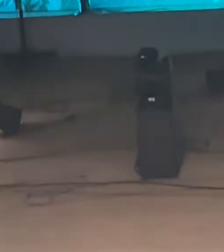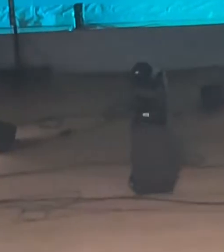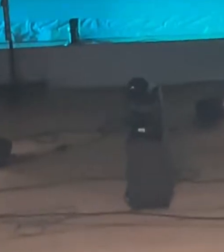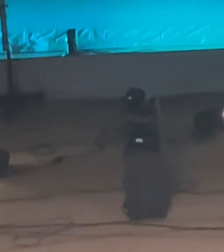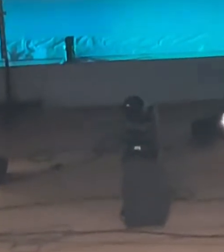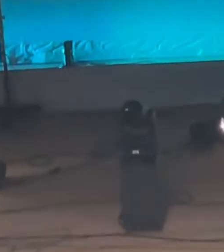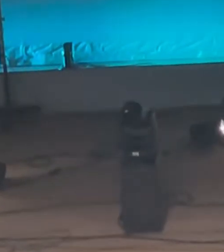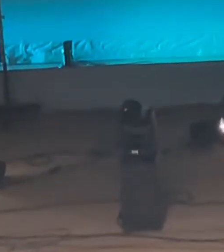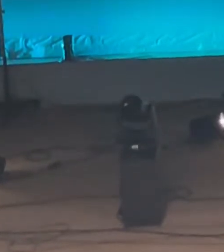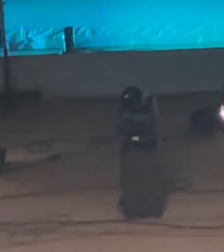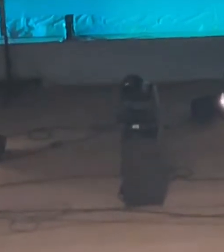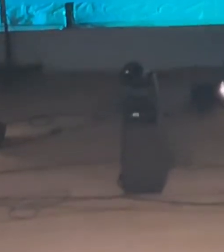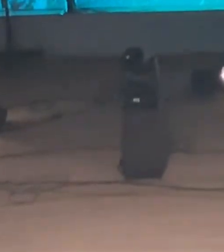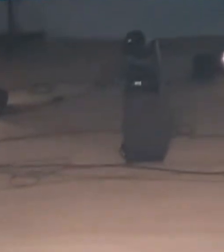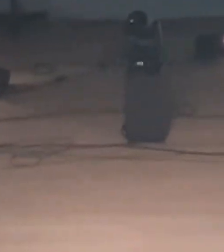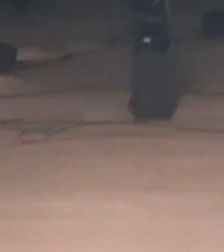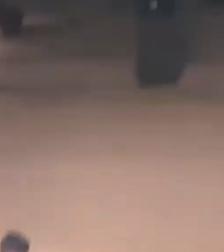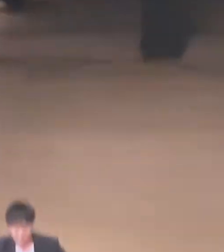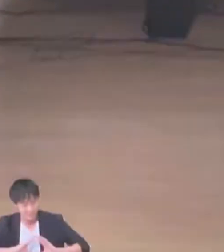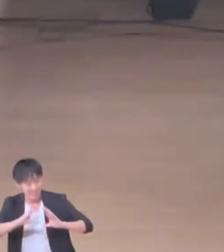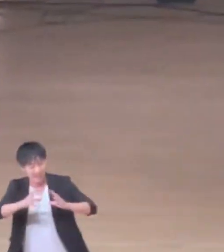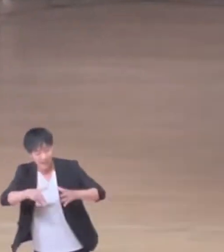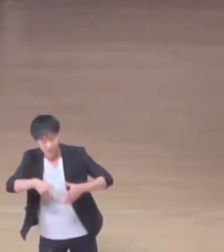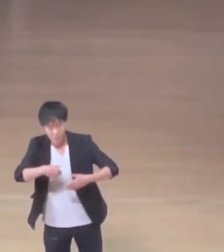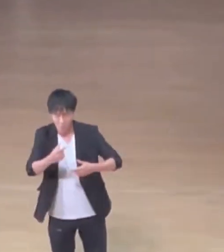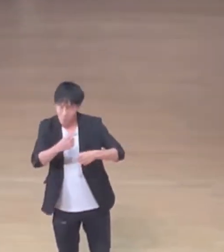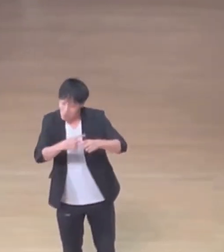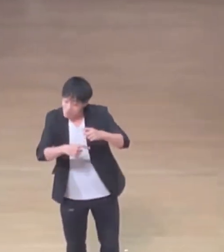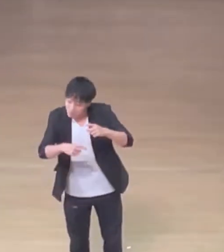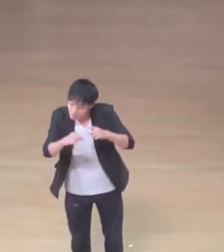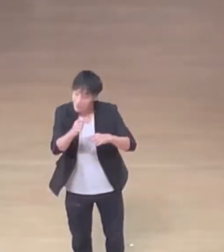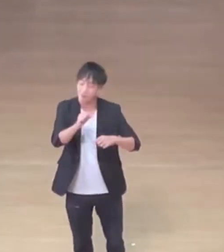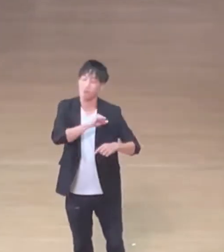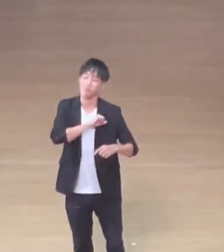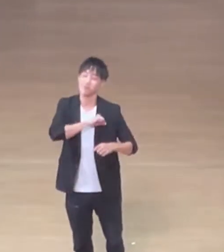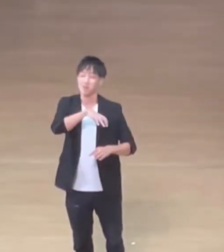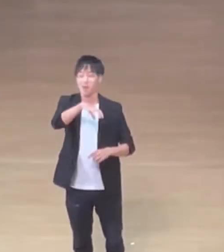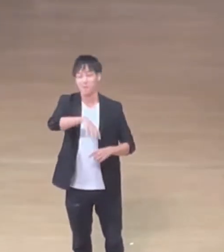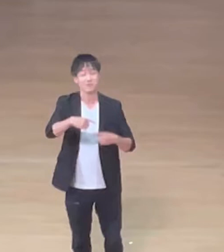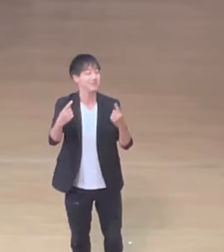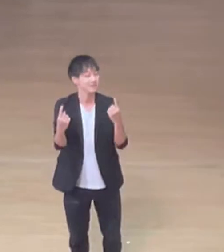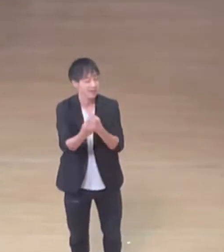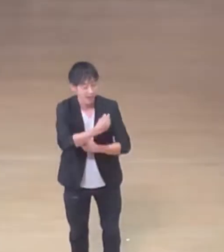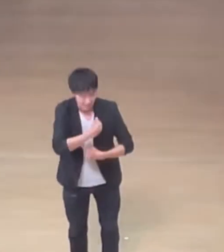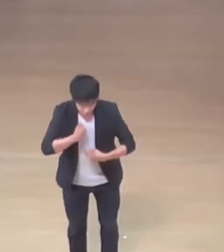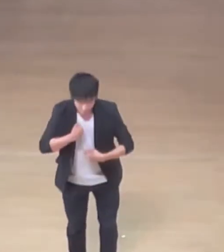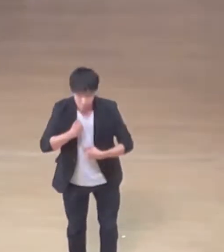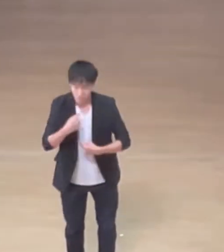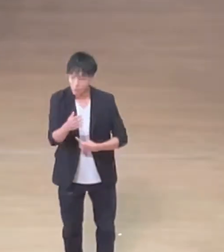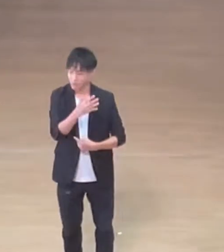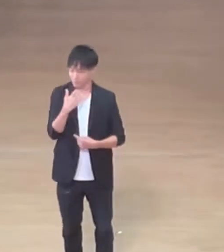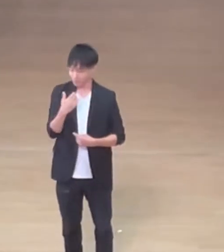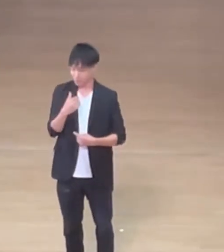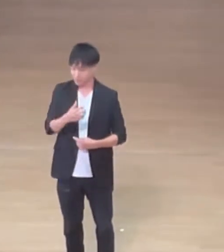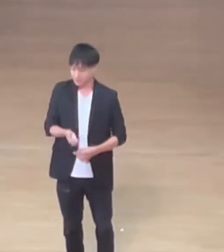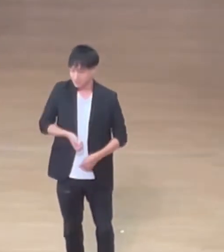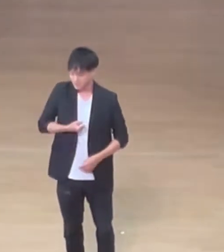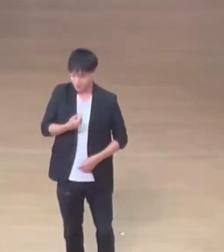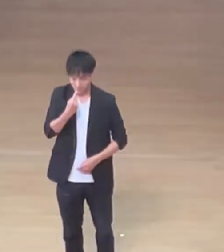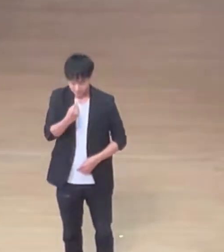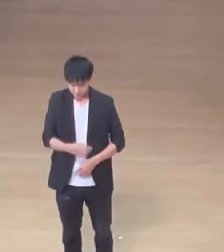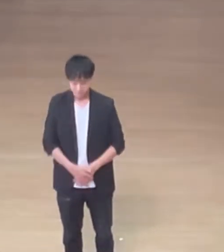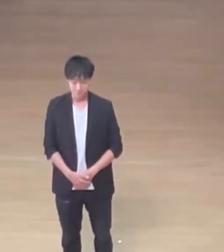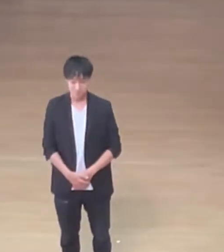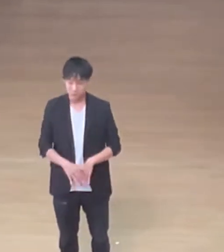が世界をもっと面白い場所にできる、私たちはそう信じています。今